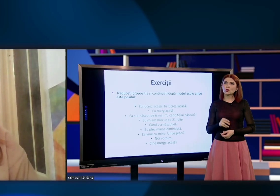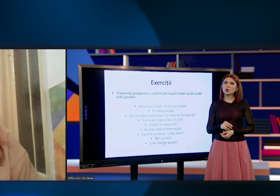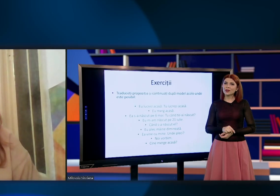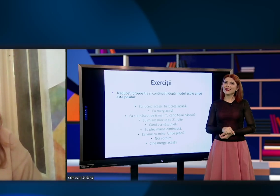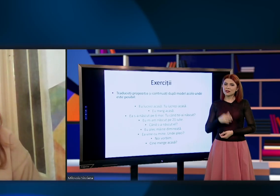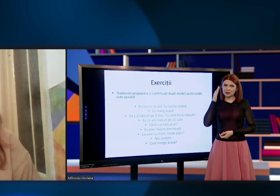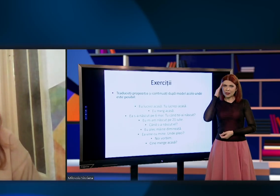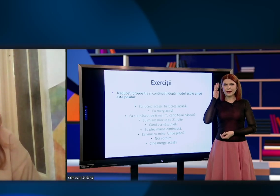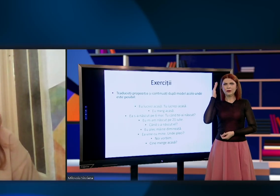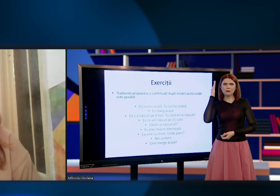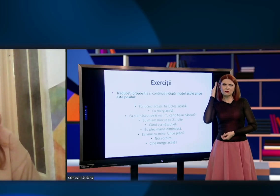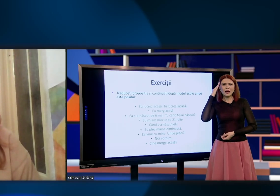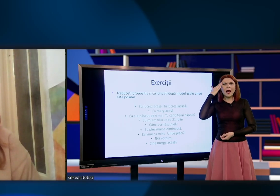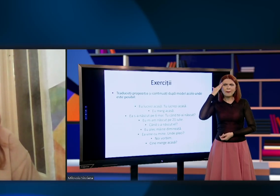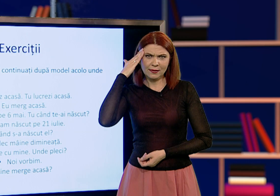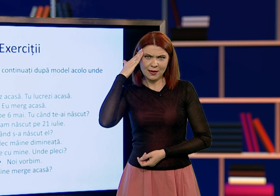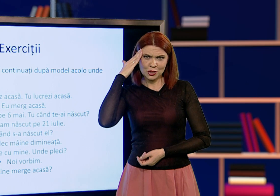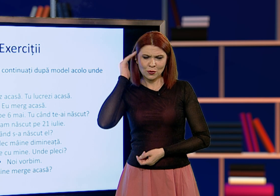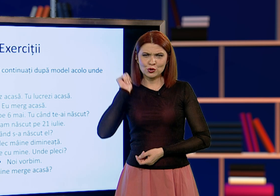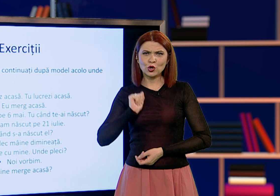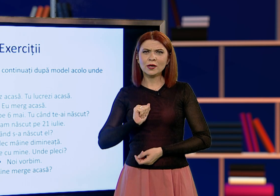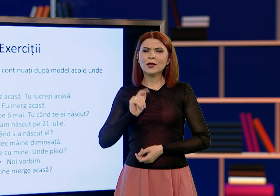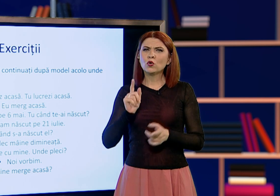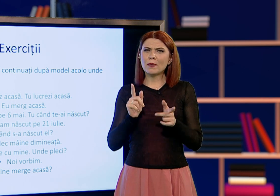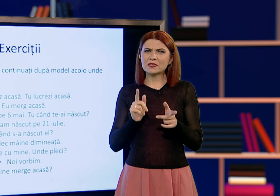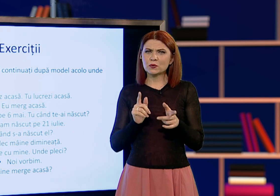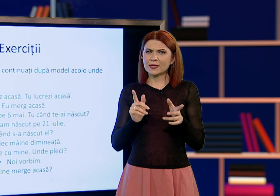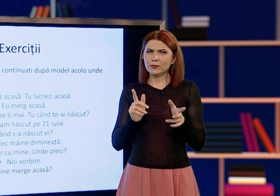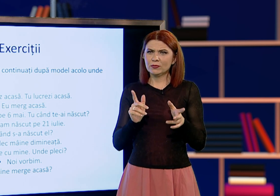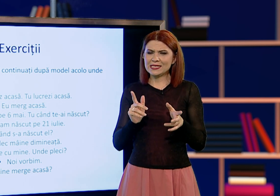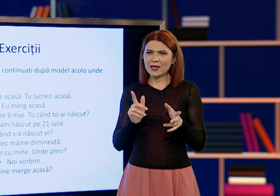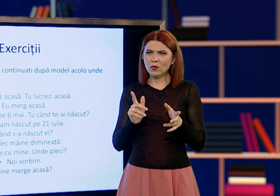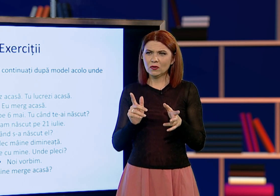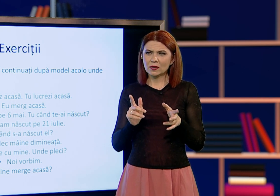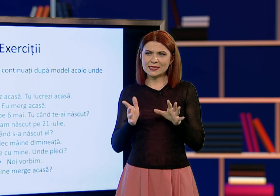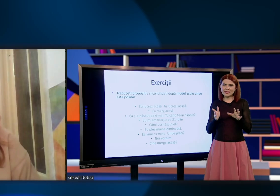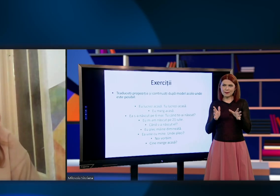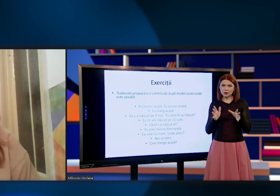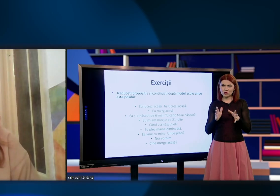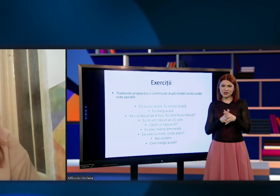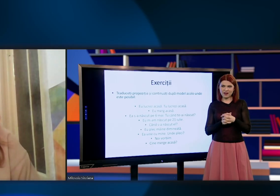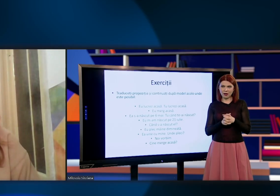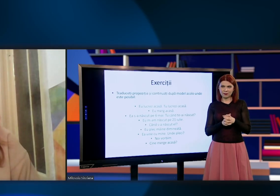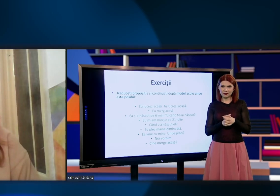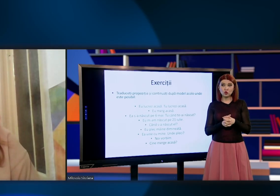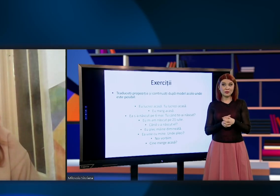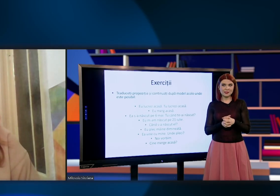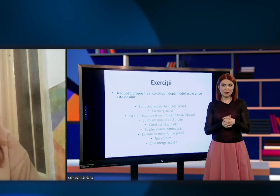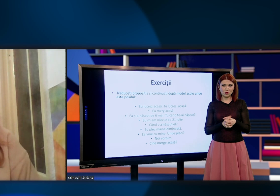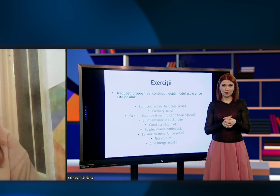Da aminti așa ușor cum am spus că e Dumnezeu că seamănă cu ceva Dumnezeu